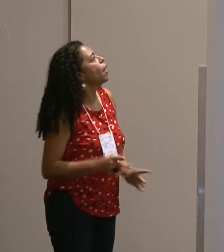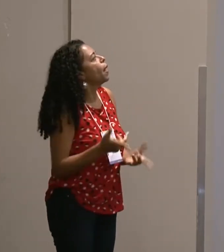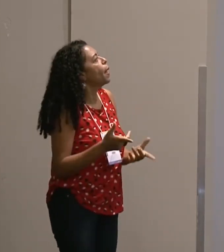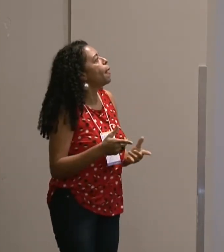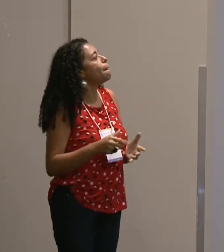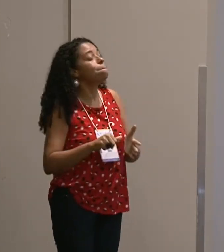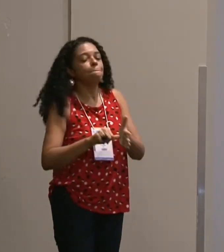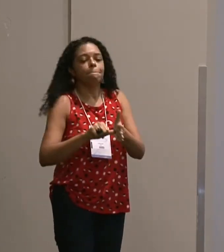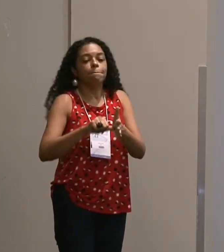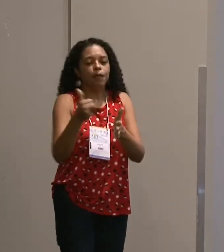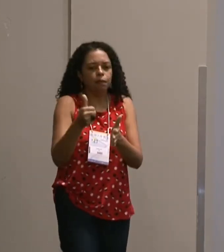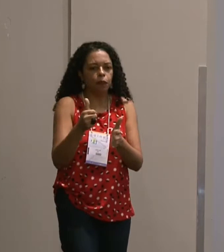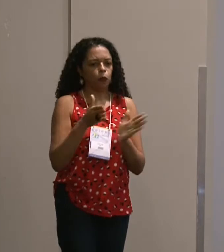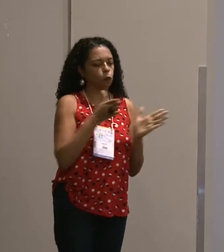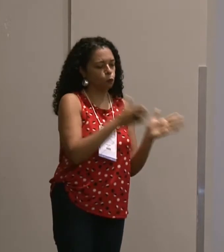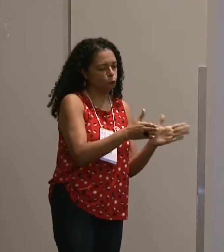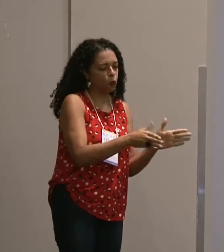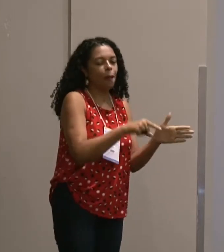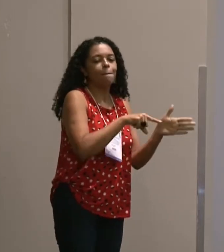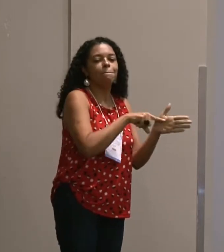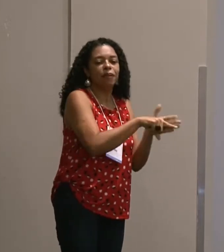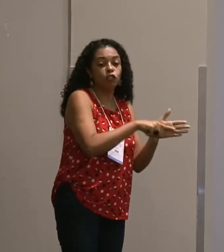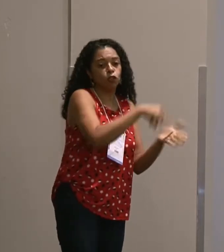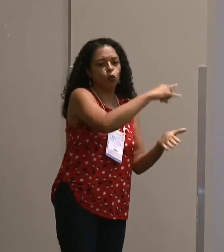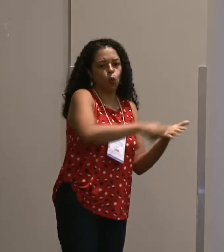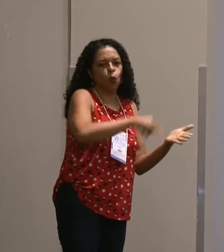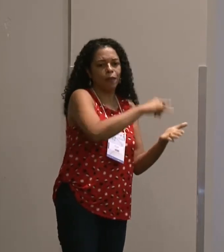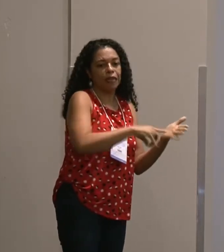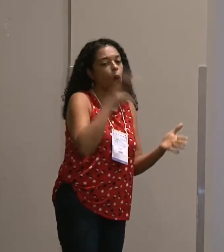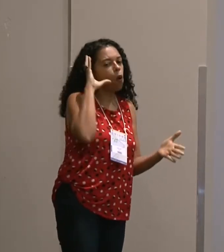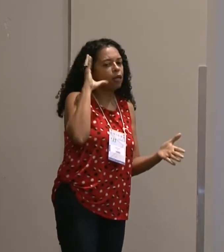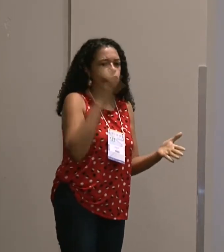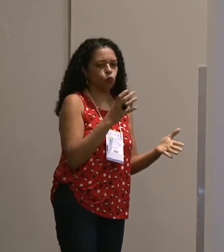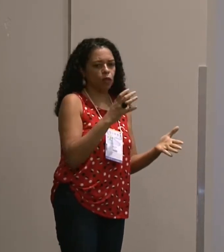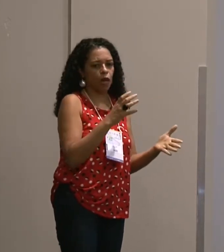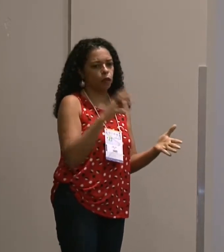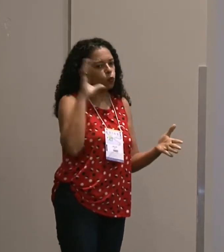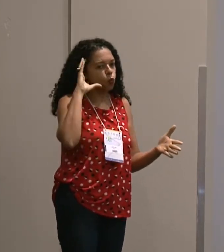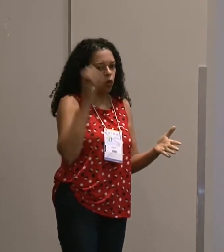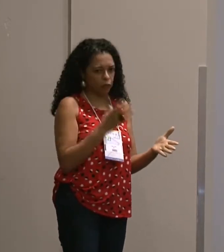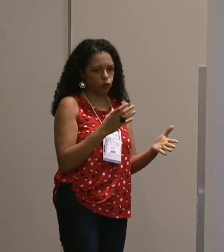um outro objetivo também na pesquisa documental,